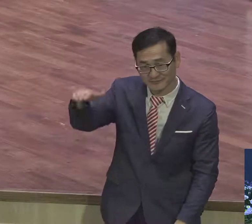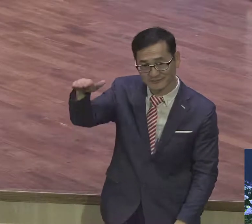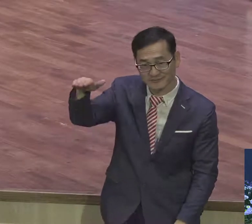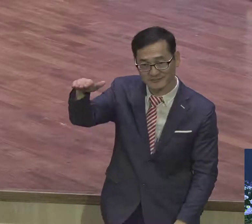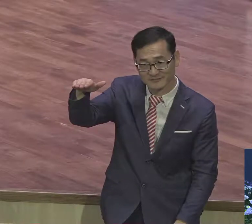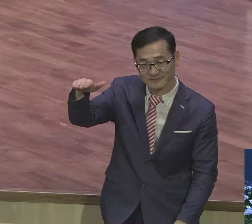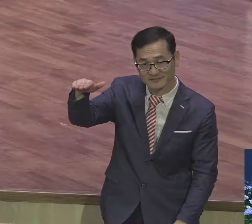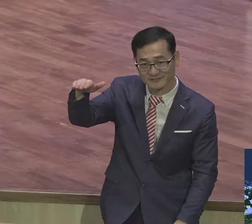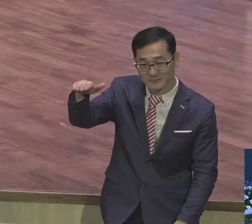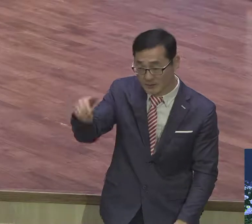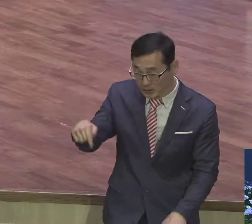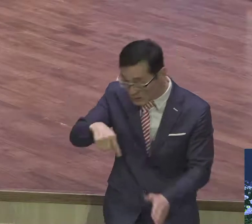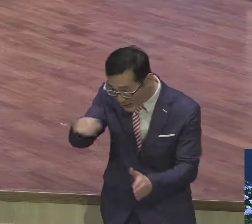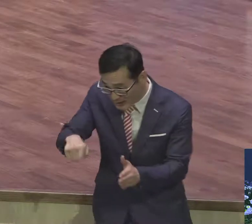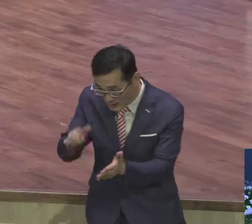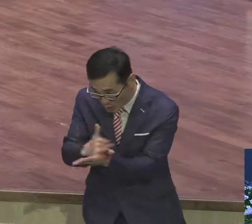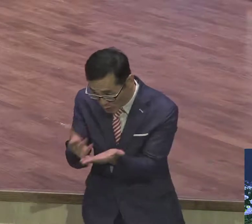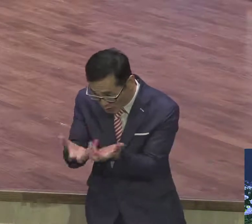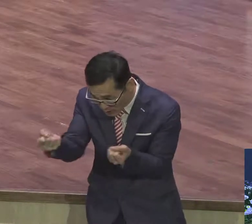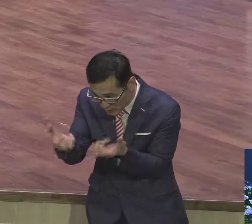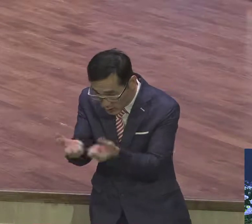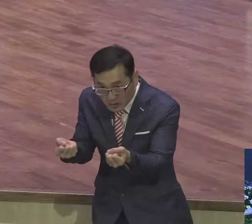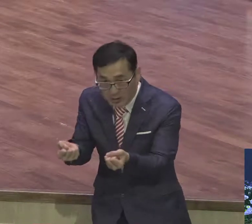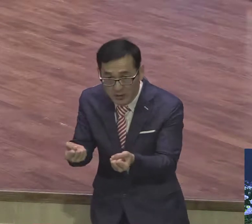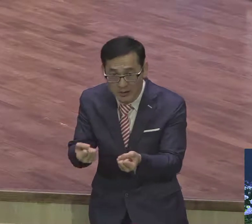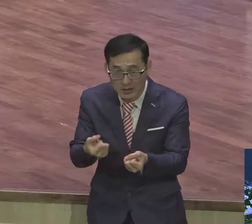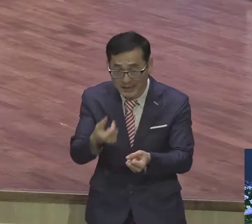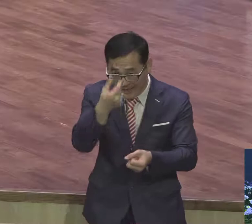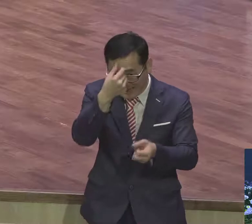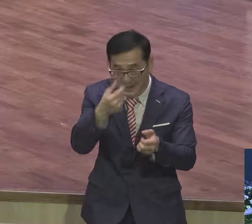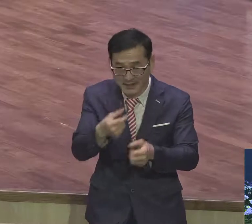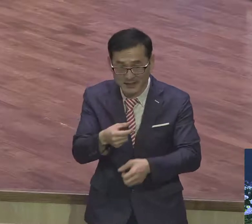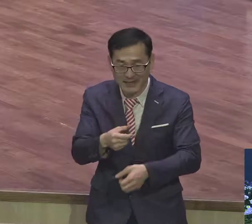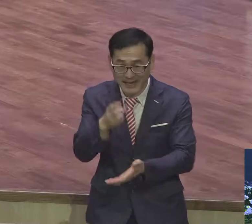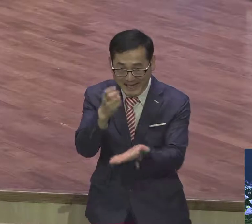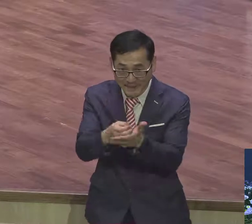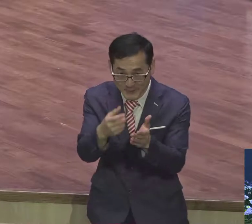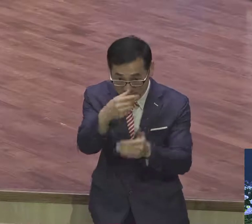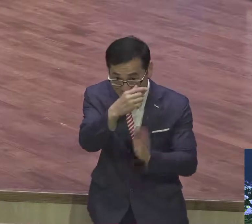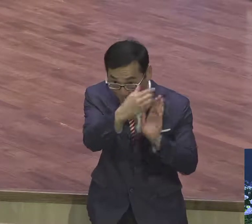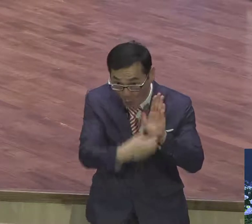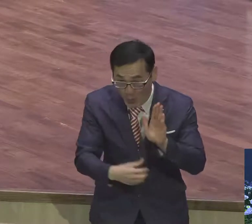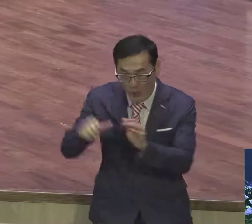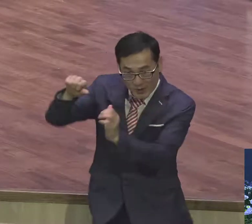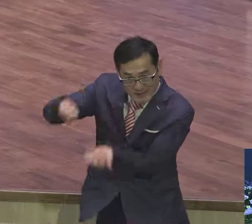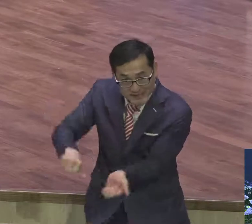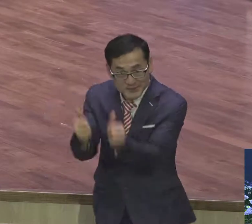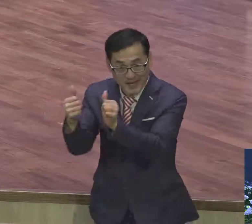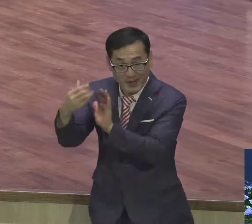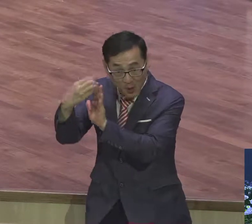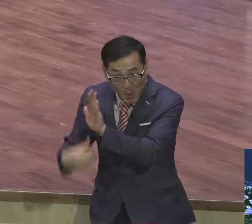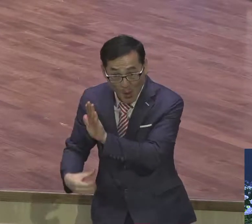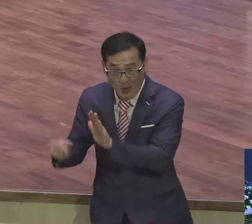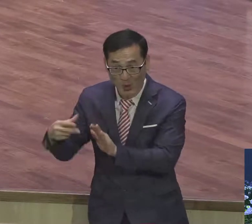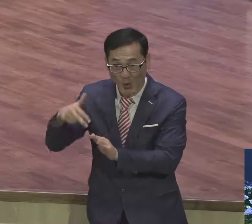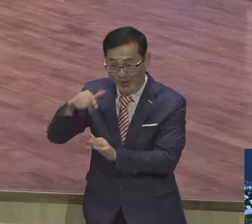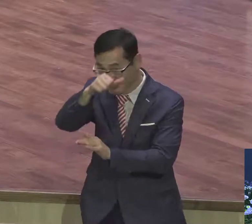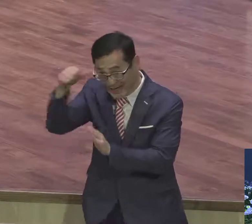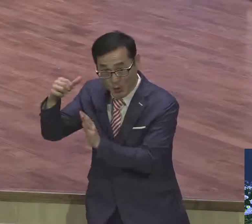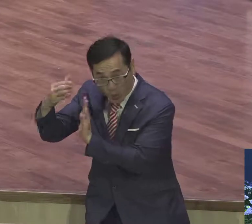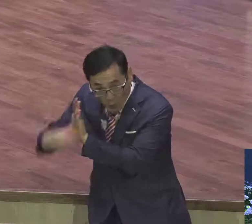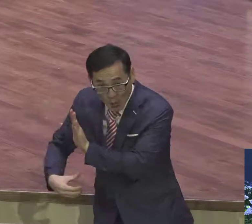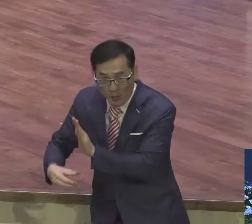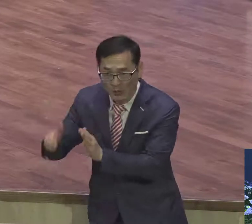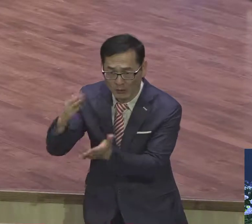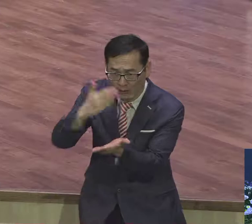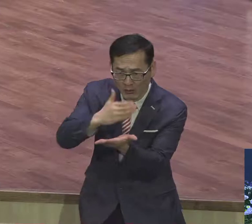장로교 침례교 성결교 감리교 예배 형식이 다 달라 우리 교회는 광고를